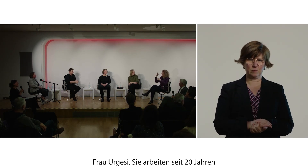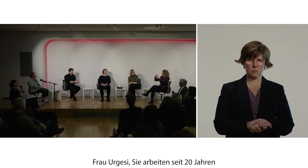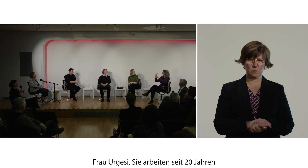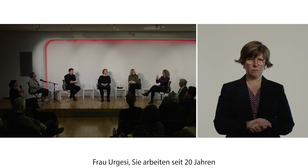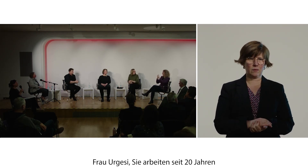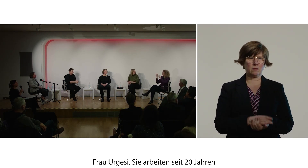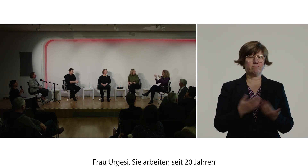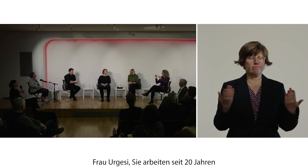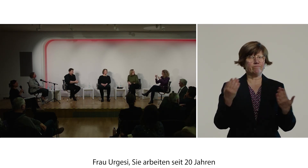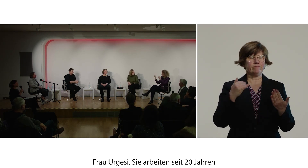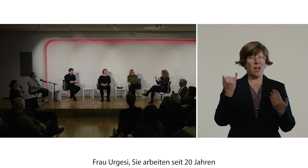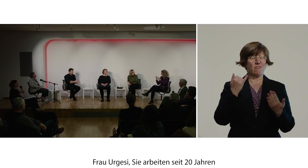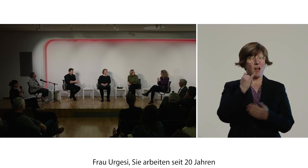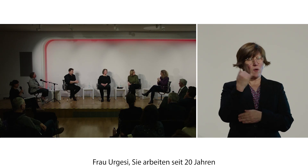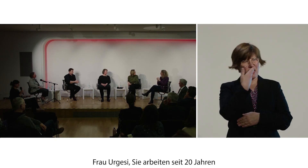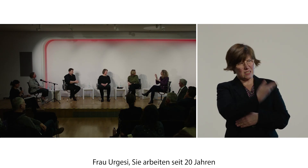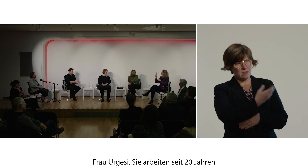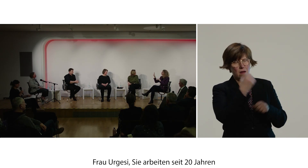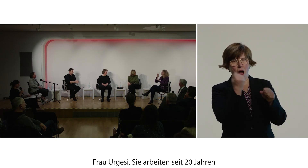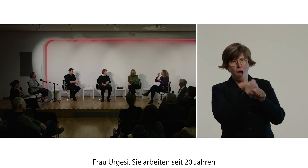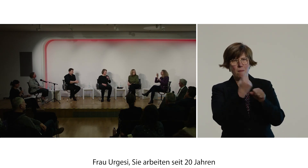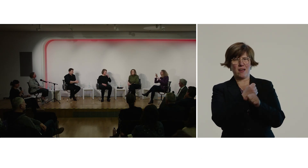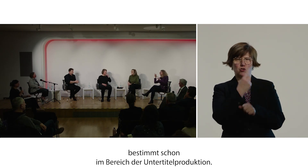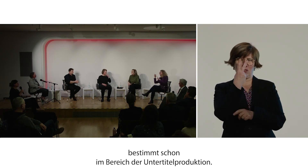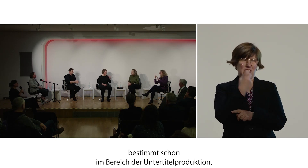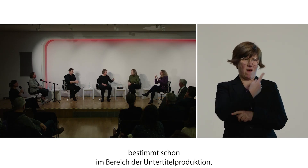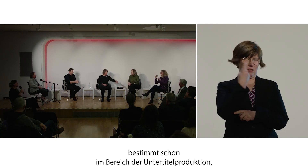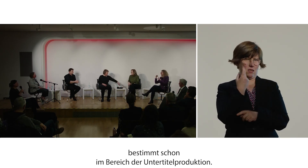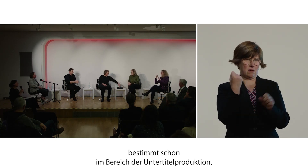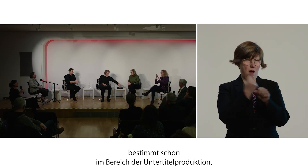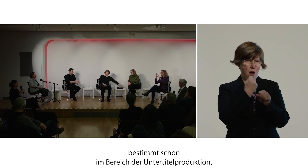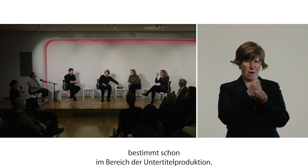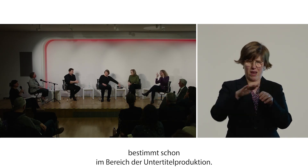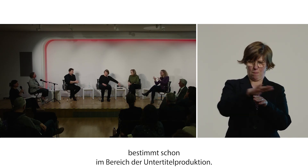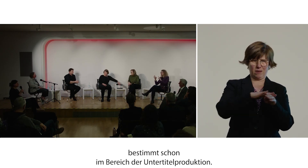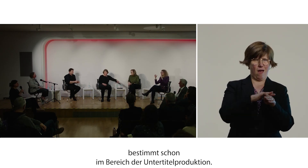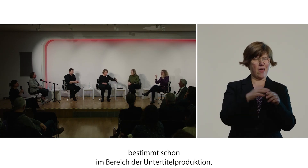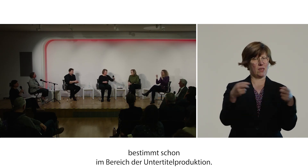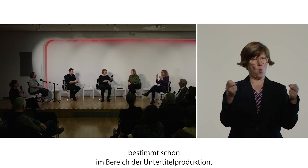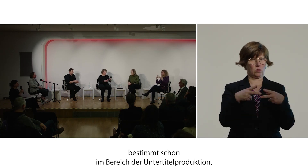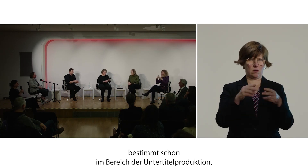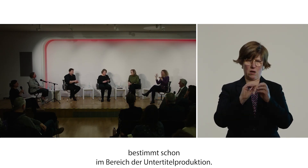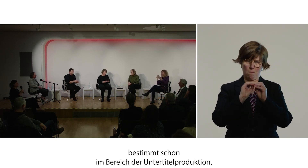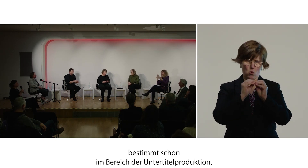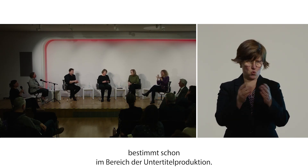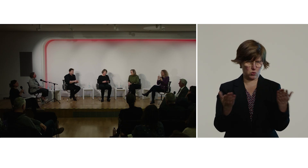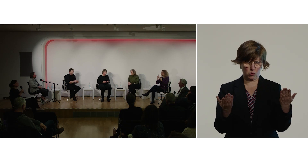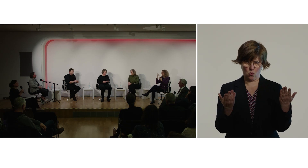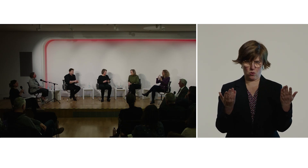Ja, Frau Egezi, Sie arbeiten seit 20 Jahren bestimmt schon im Bereich der Untertitelproduktion.